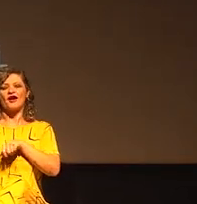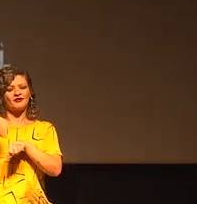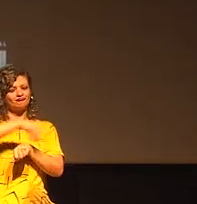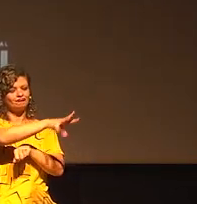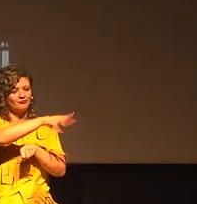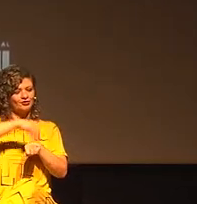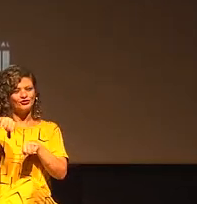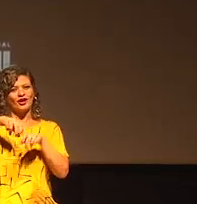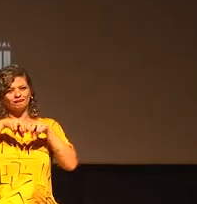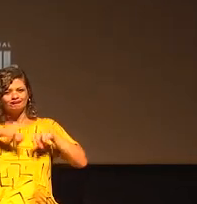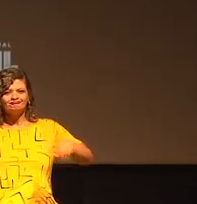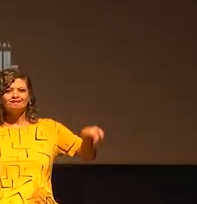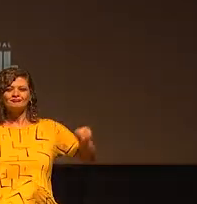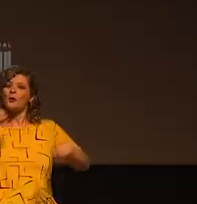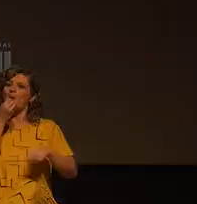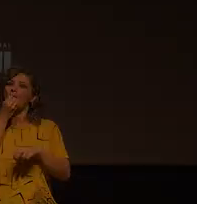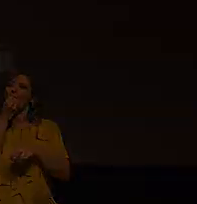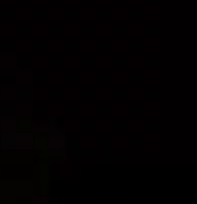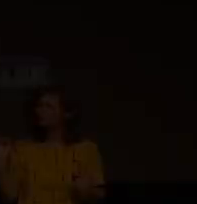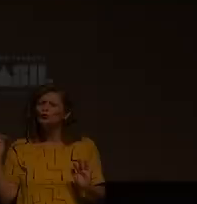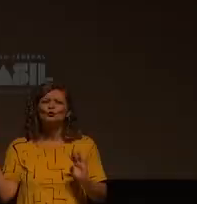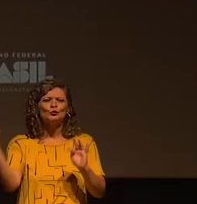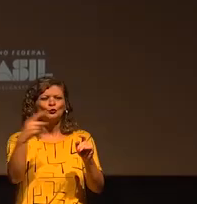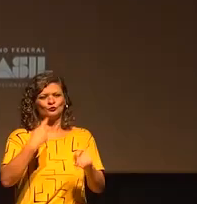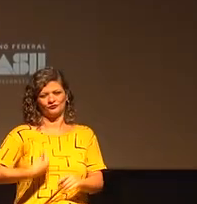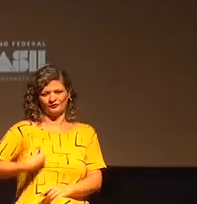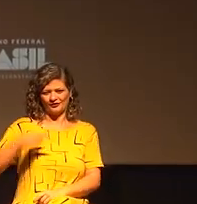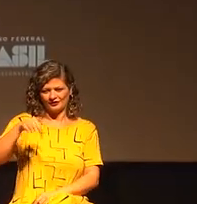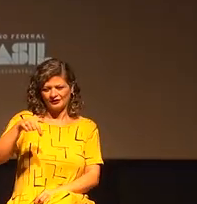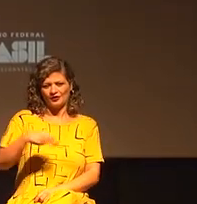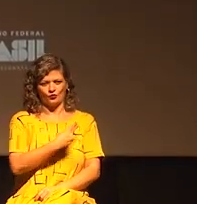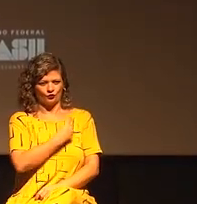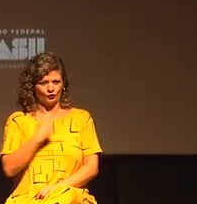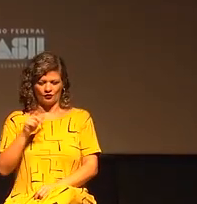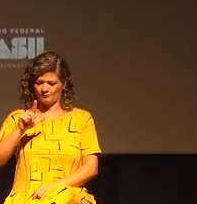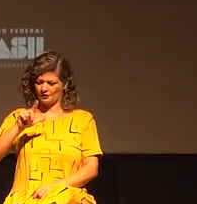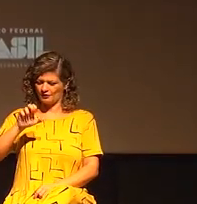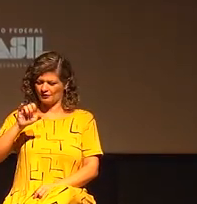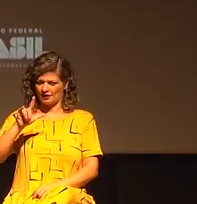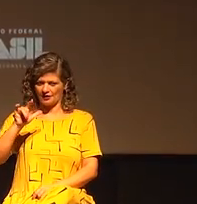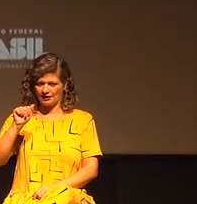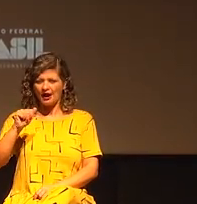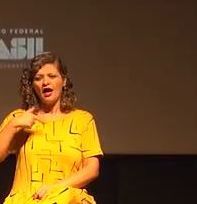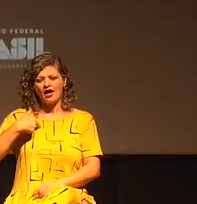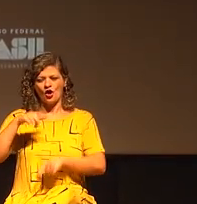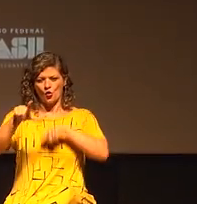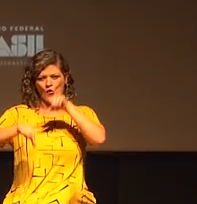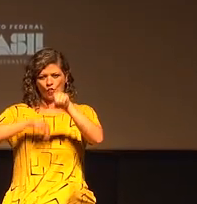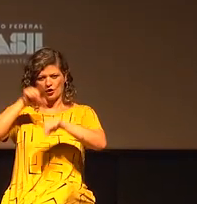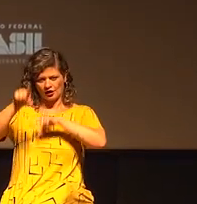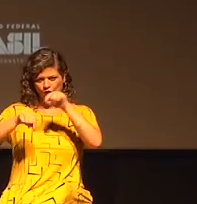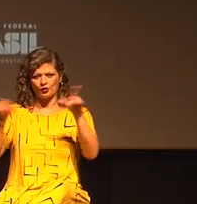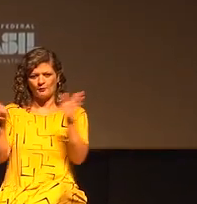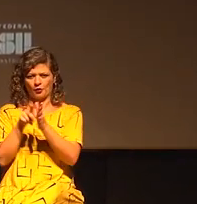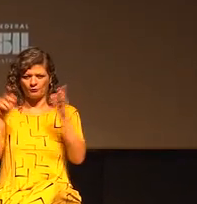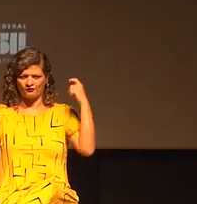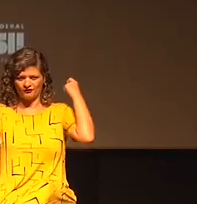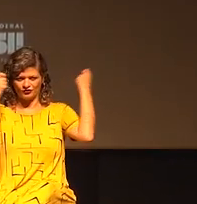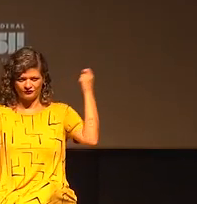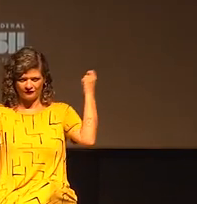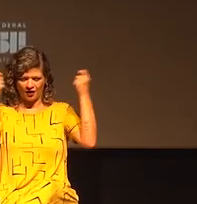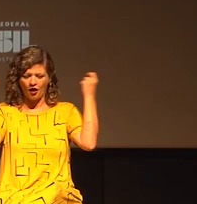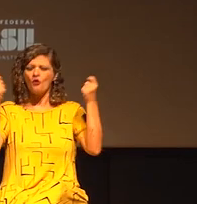esta mesa boa sessão boa noite gente eu me chamo Leila de barsol sou curadora do Festival da parte de